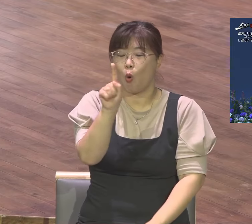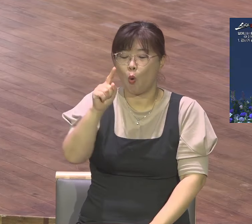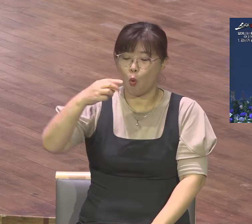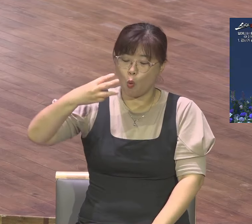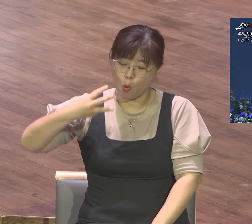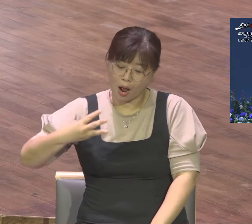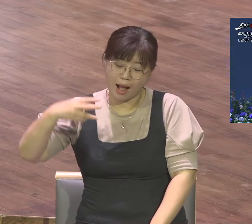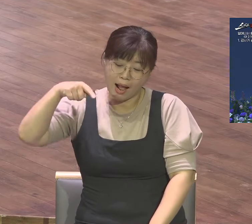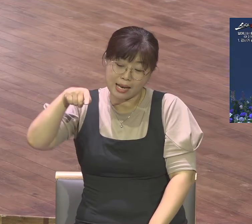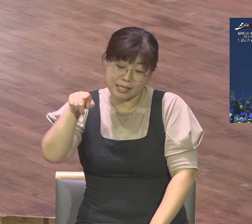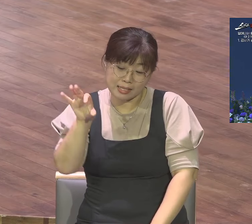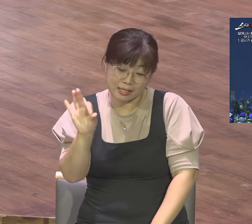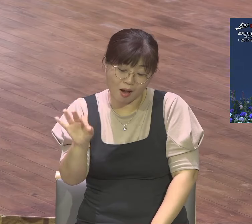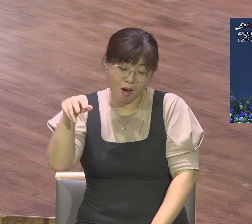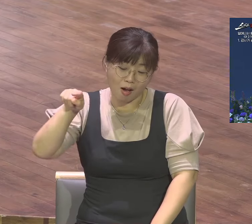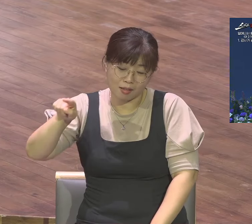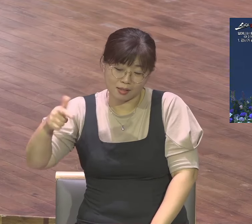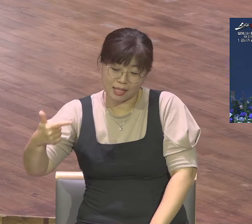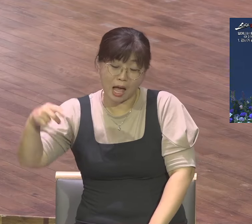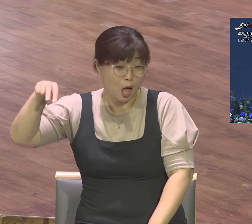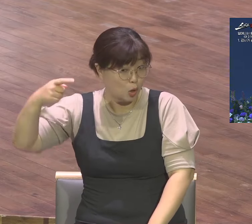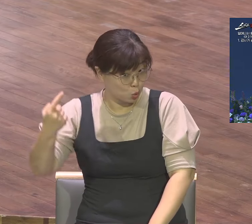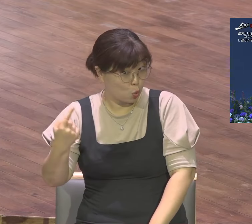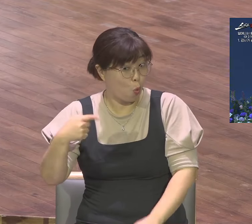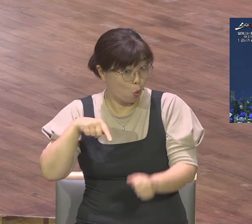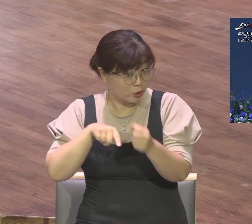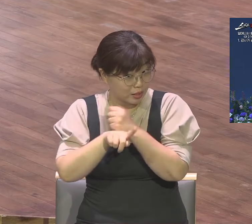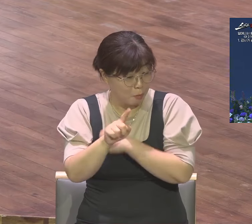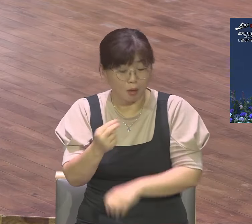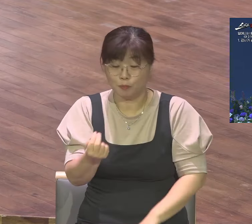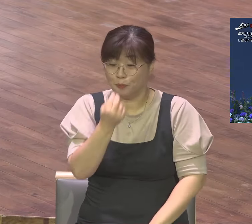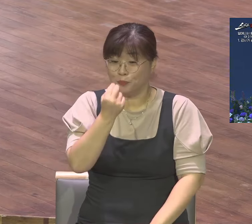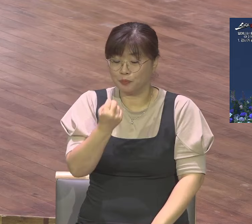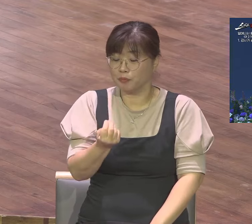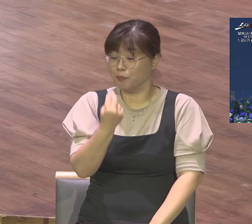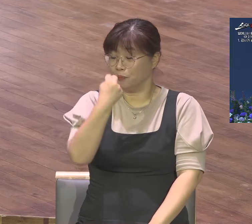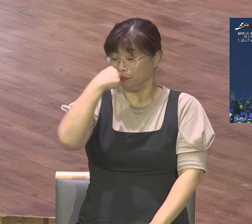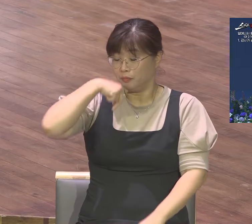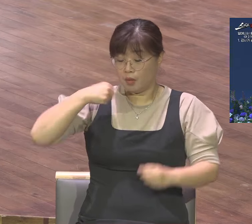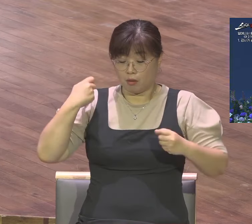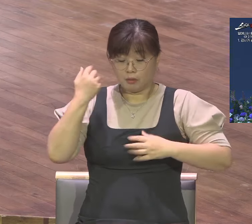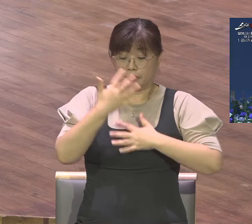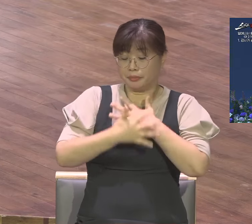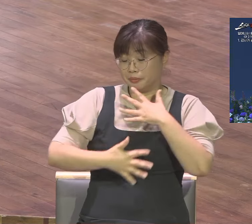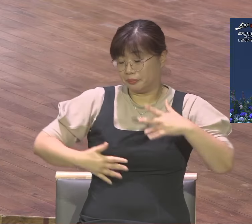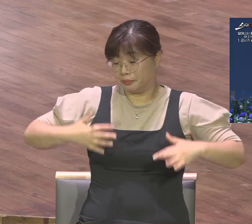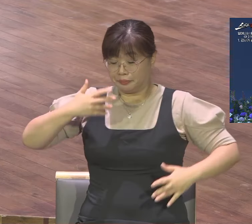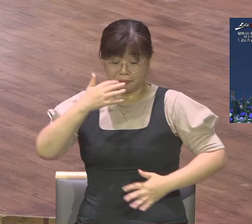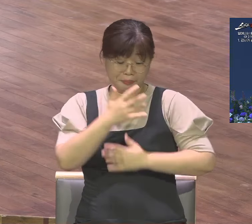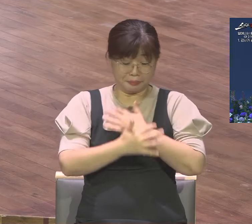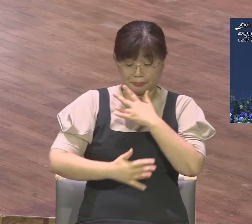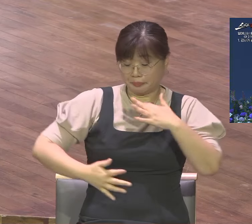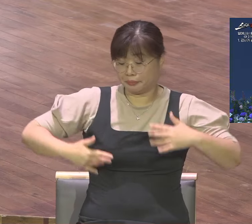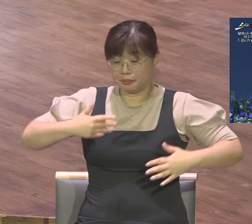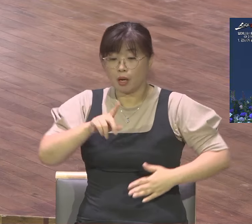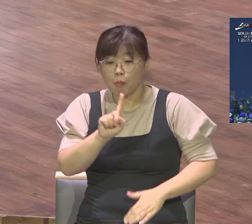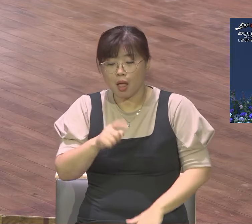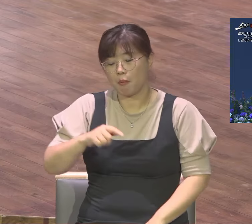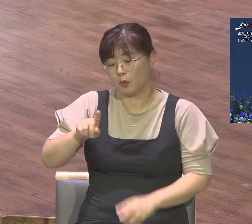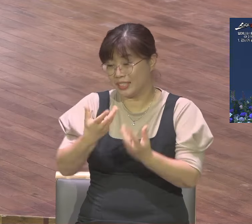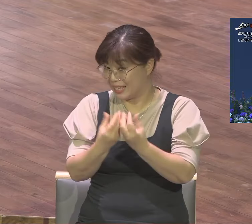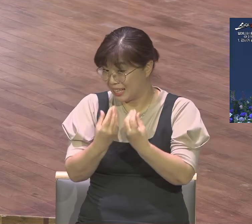그 음식이 들어가면서 소화가 되면서 활성산소가 무조건 나오게 되었어요. 활성산소